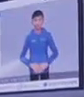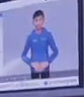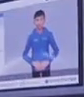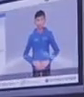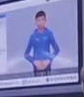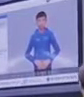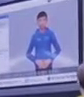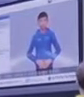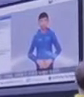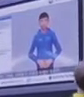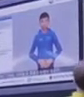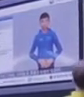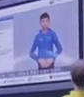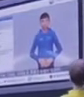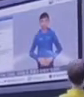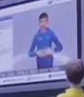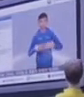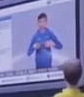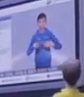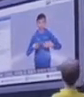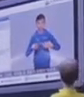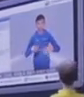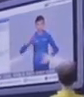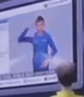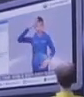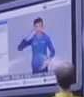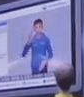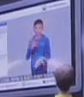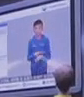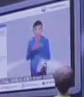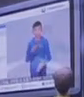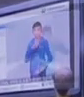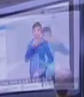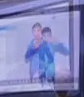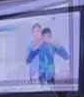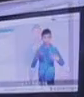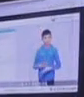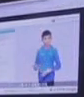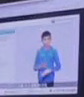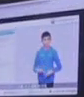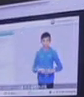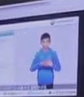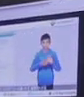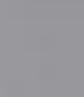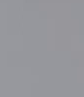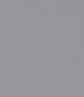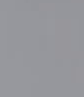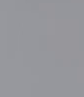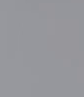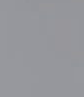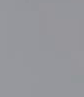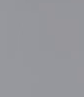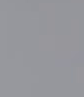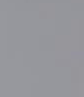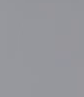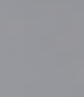코로나19 사태가 길어지면서 장애인들은 크고 작은 어려움을 겪고 있습니다. 긴급재난문자의 경우